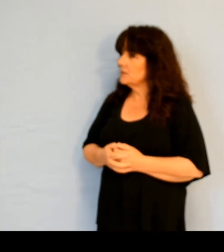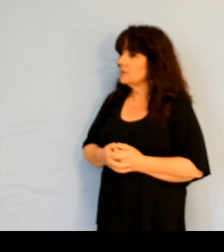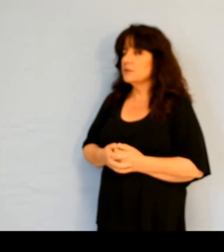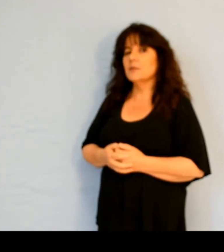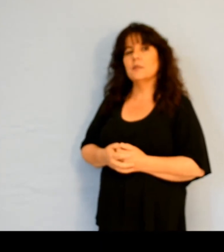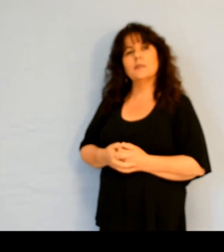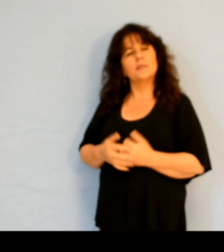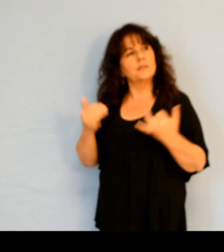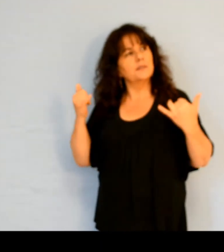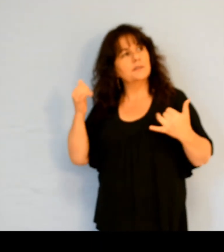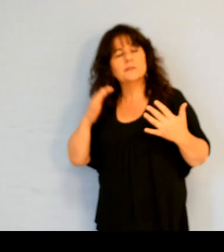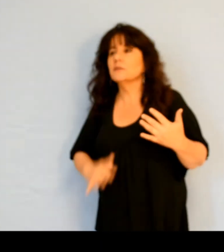les enfants de ce monde